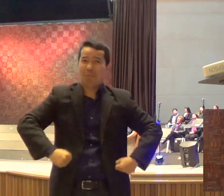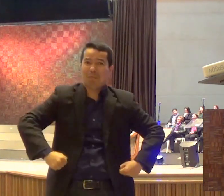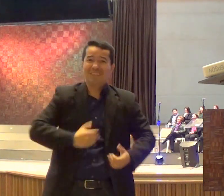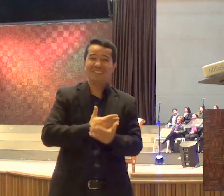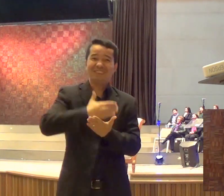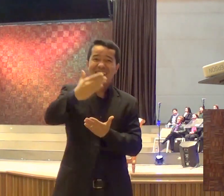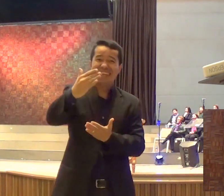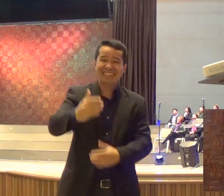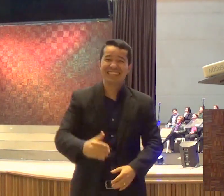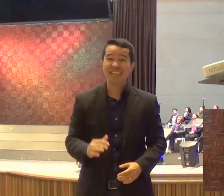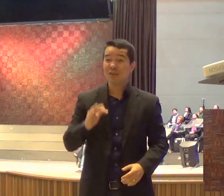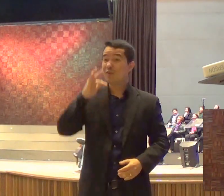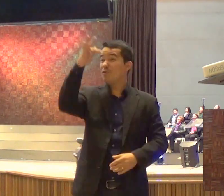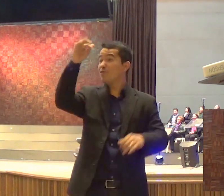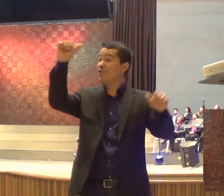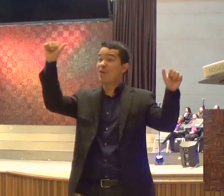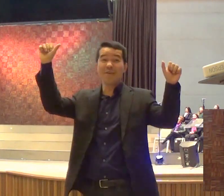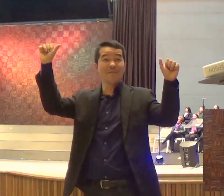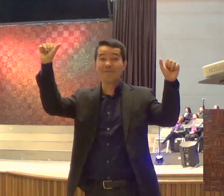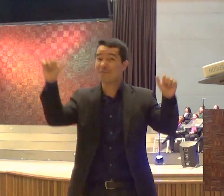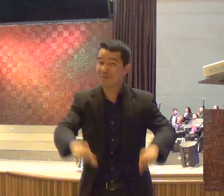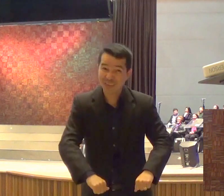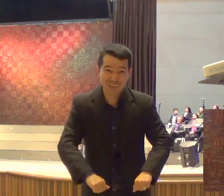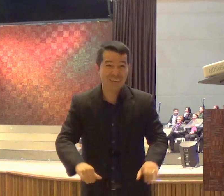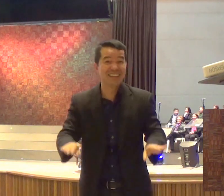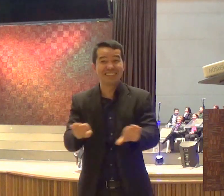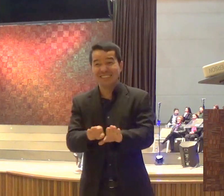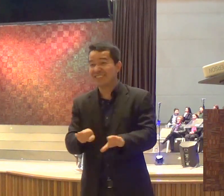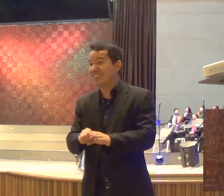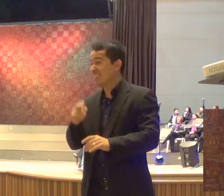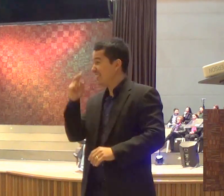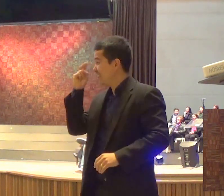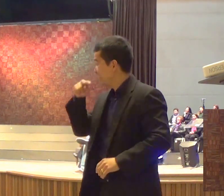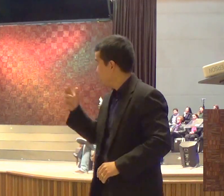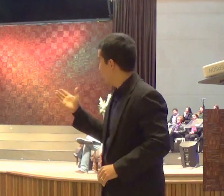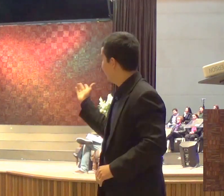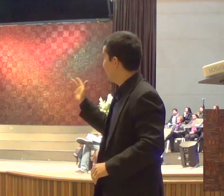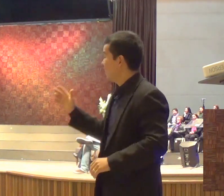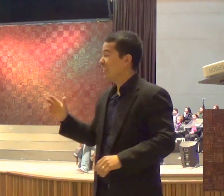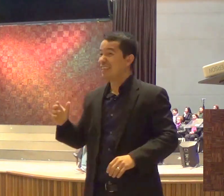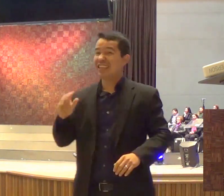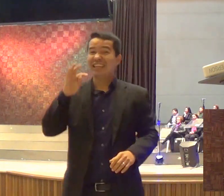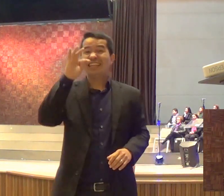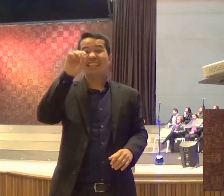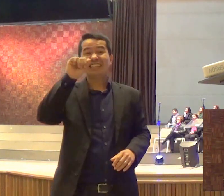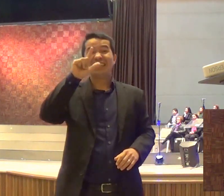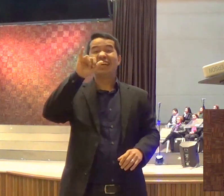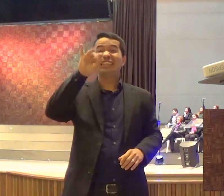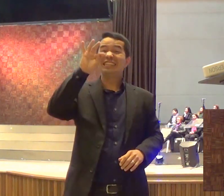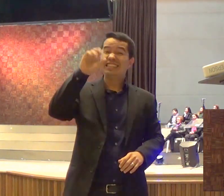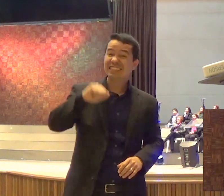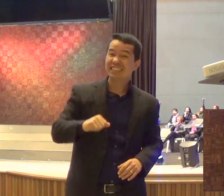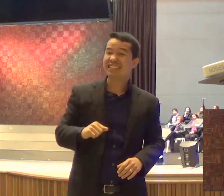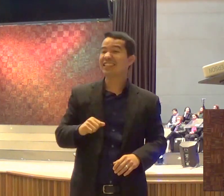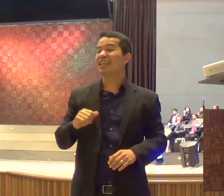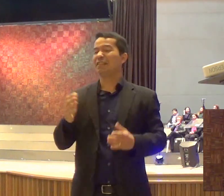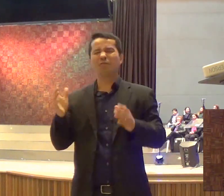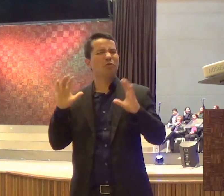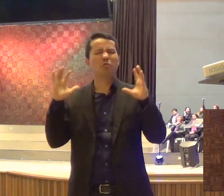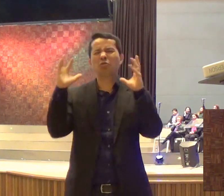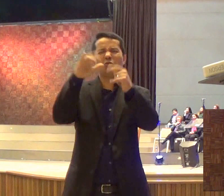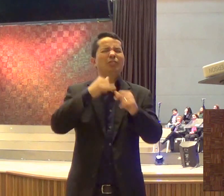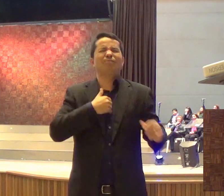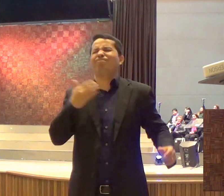depois piora rever Talita Pastor Paulo Davi tanta gente querida essa igreja que eu costumo dizer que nós somos